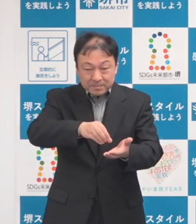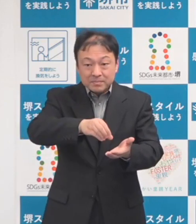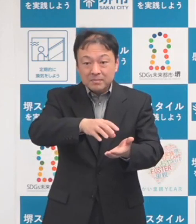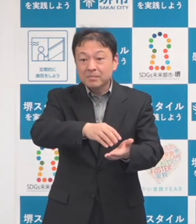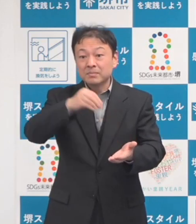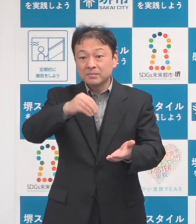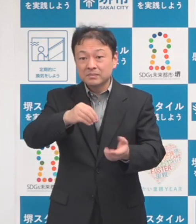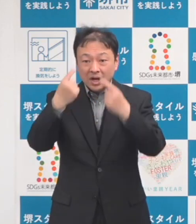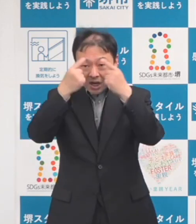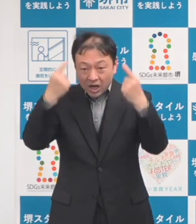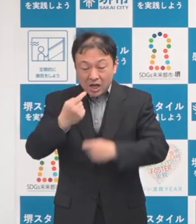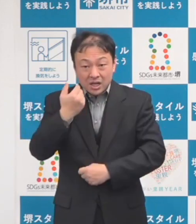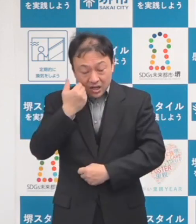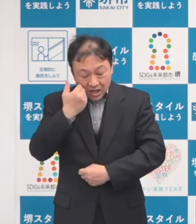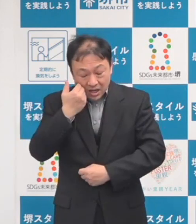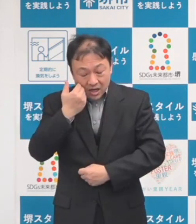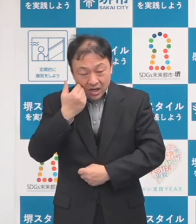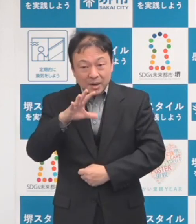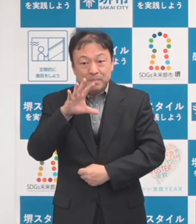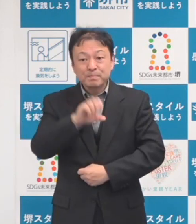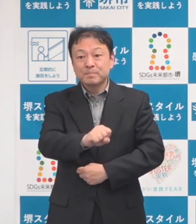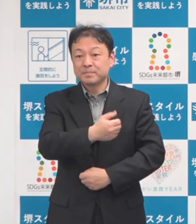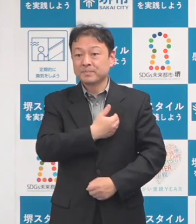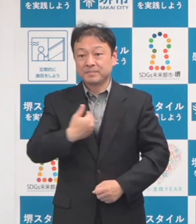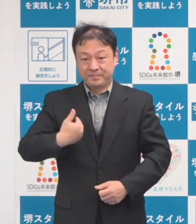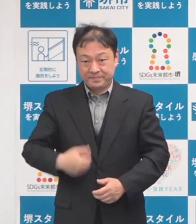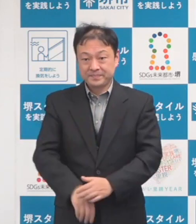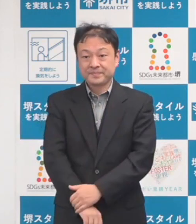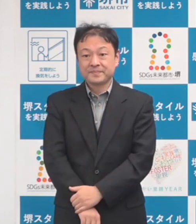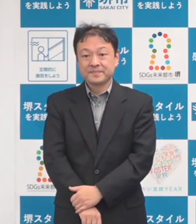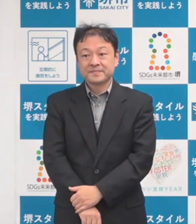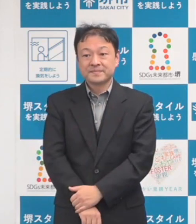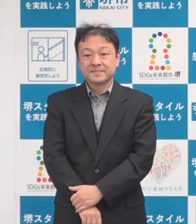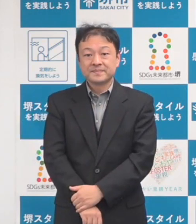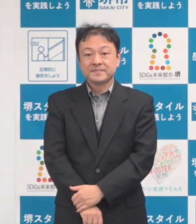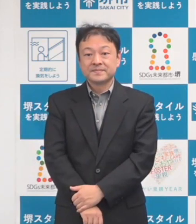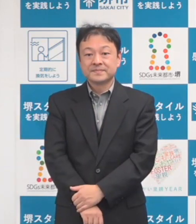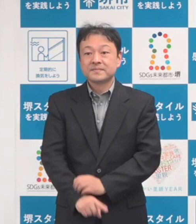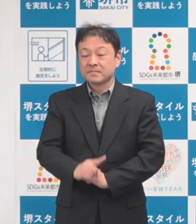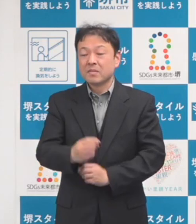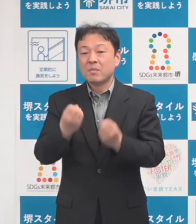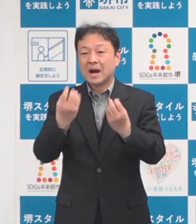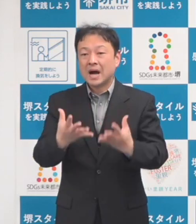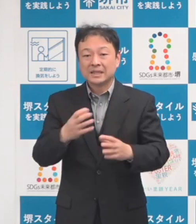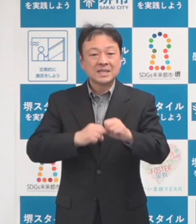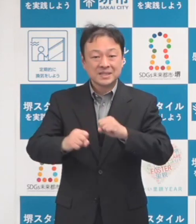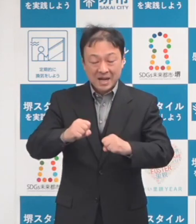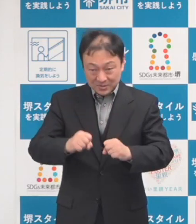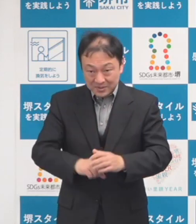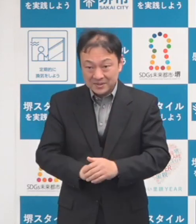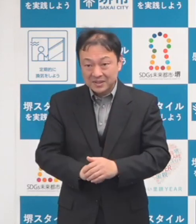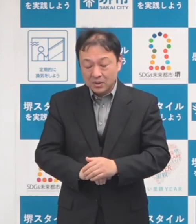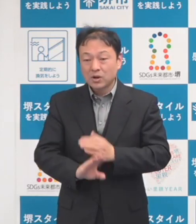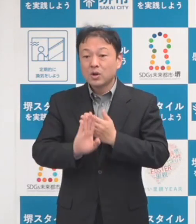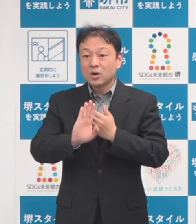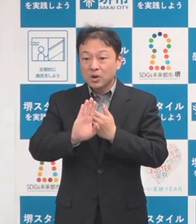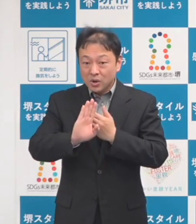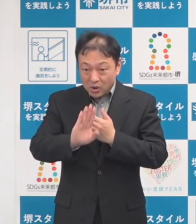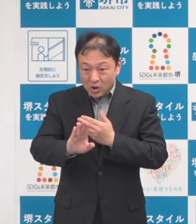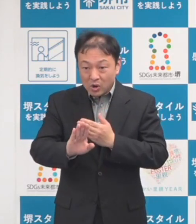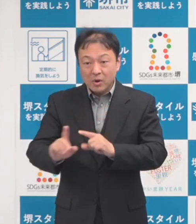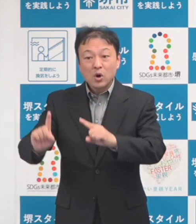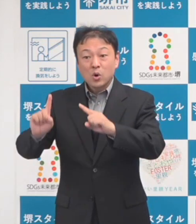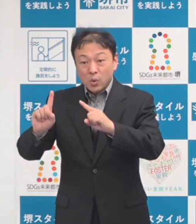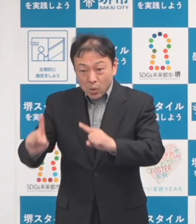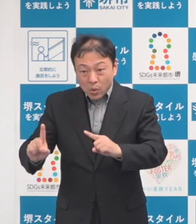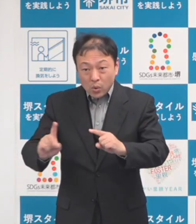人認証されるという仕組みです。今回また新たな取り組みをご紹介させていただきましたが、引き続き 公と民が連